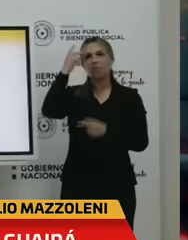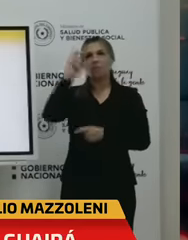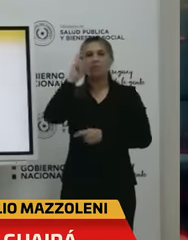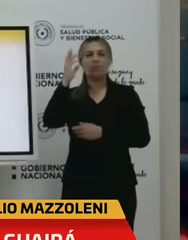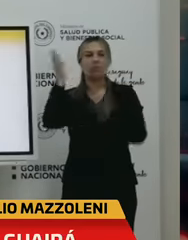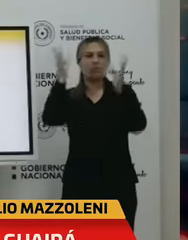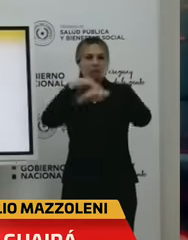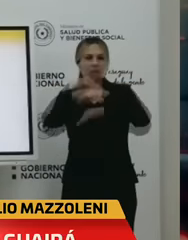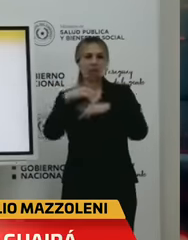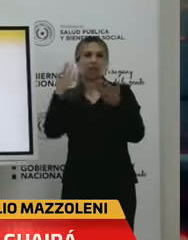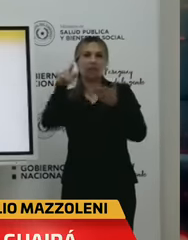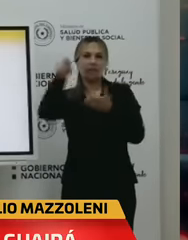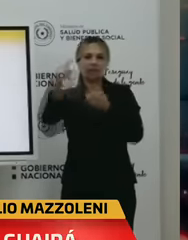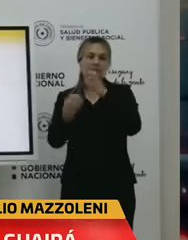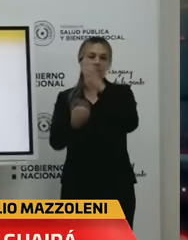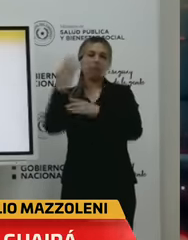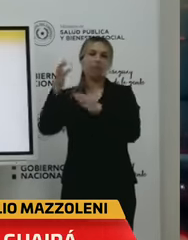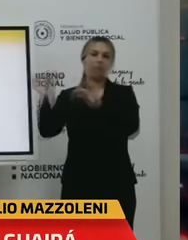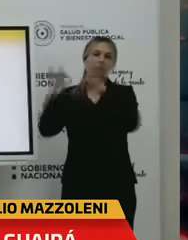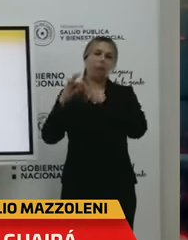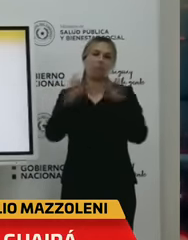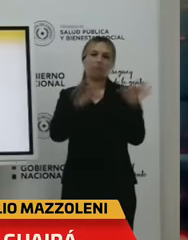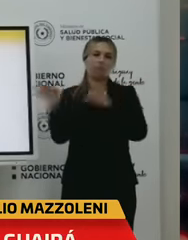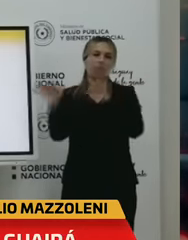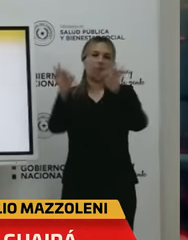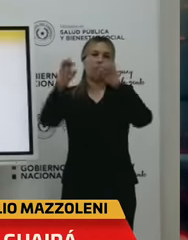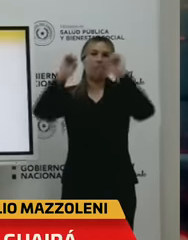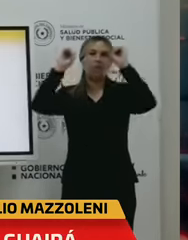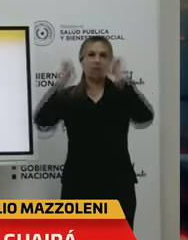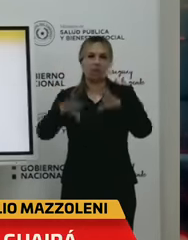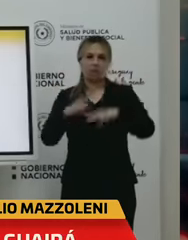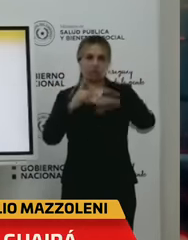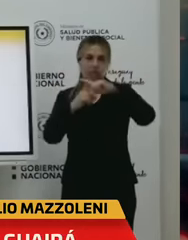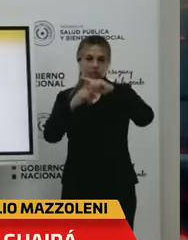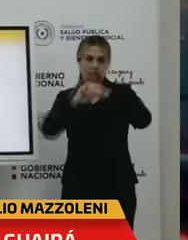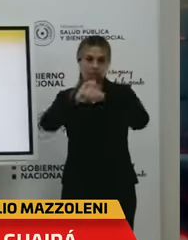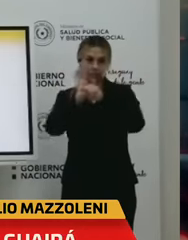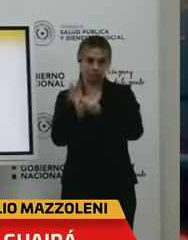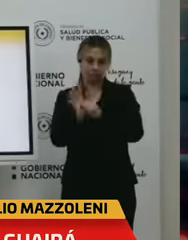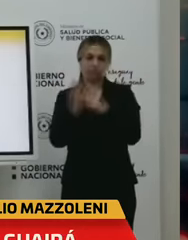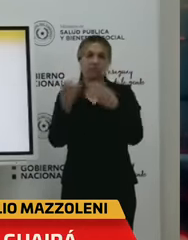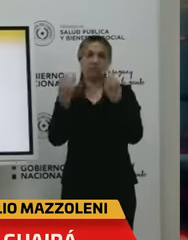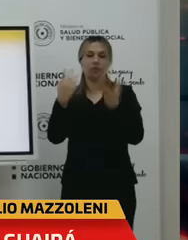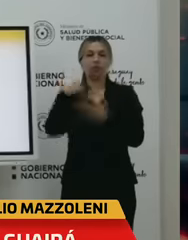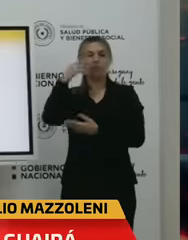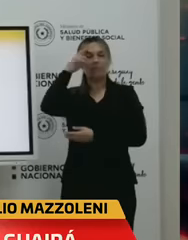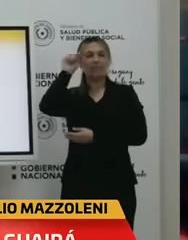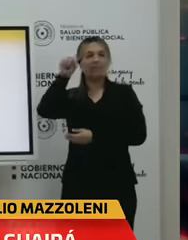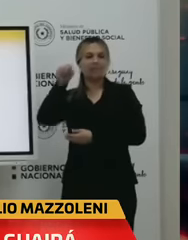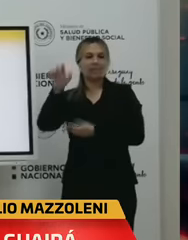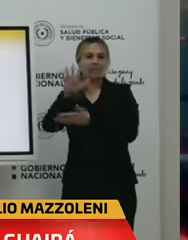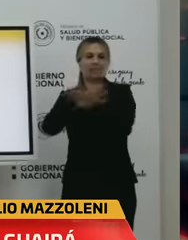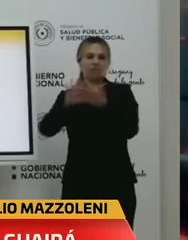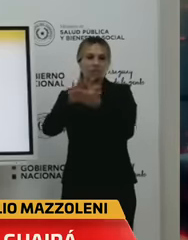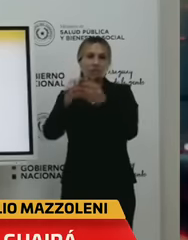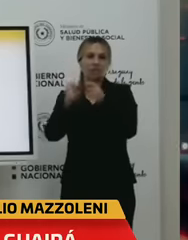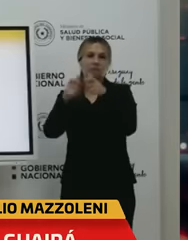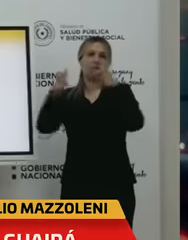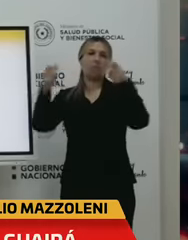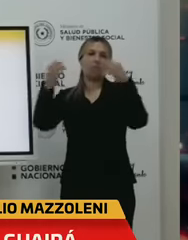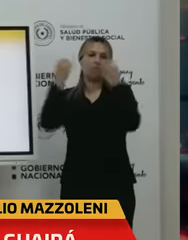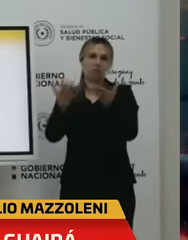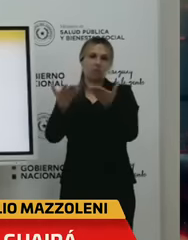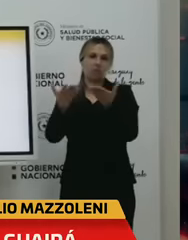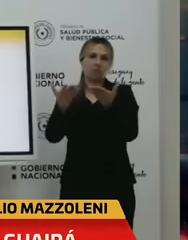ese es el escenario donde nos contagiamos con mayor facilidad. Yo creo que pasa un poco por ahí la situación epidemiológica